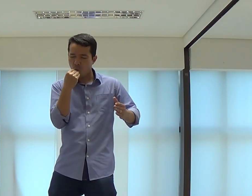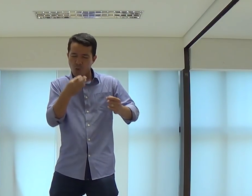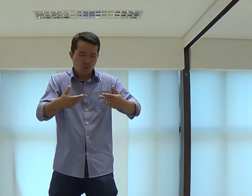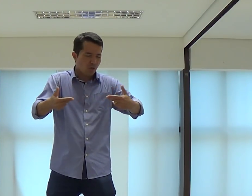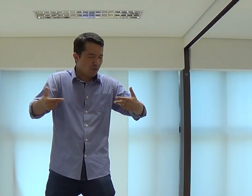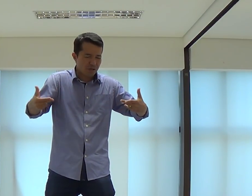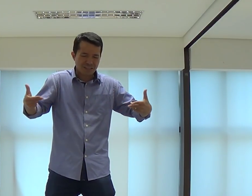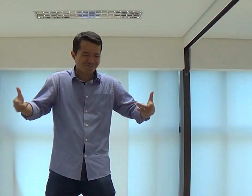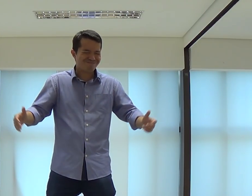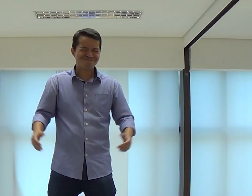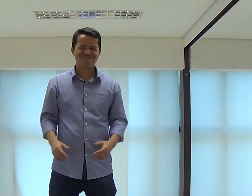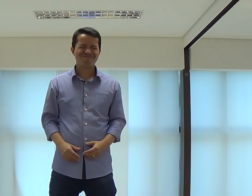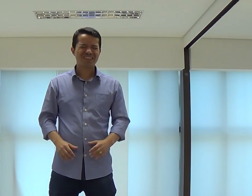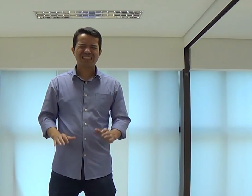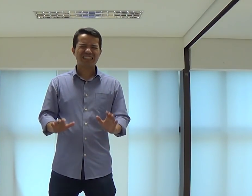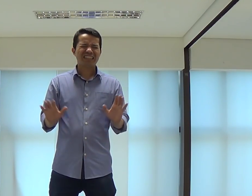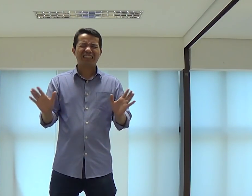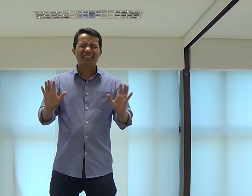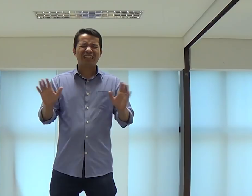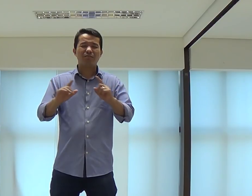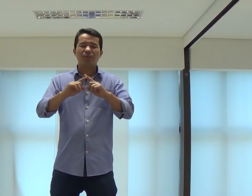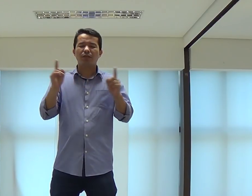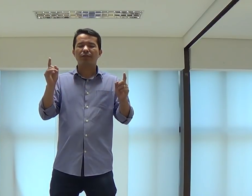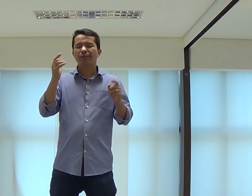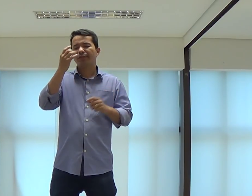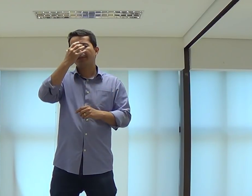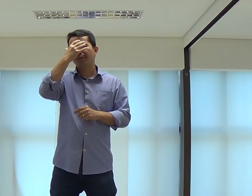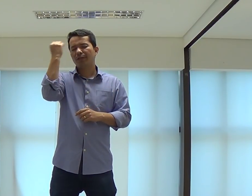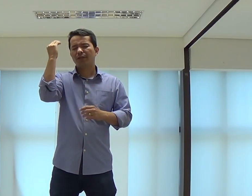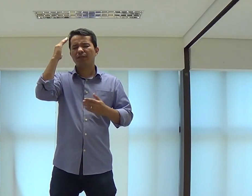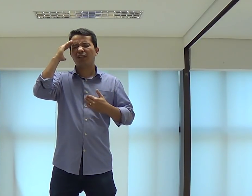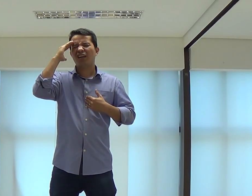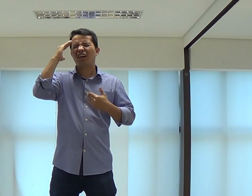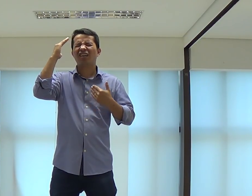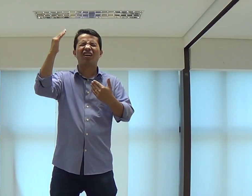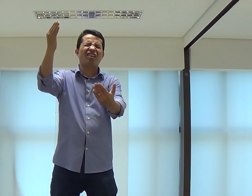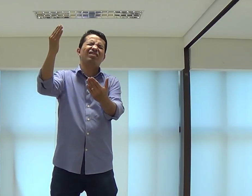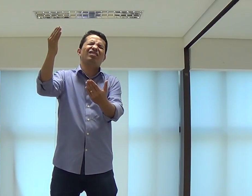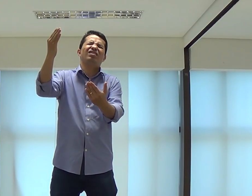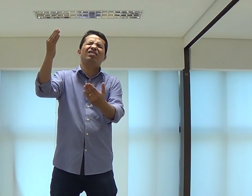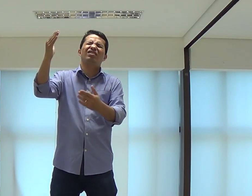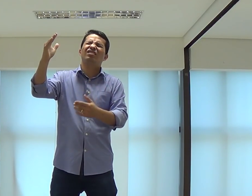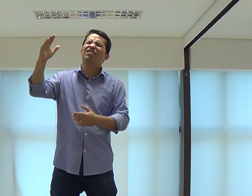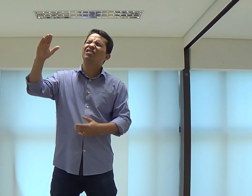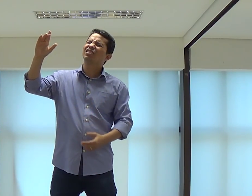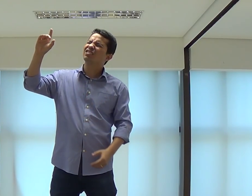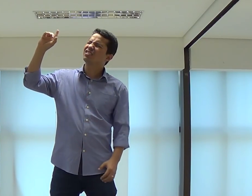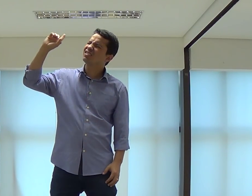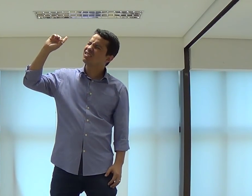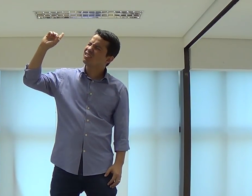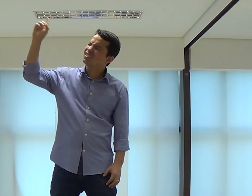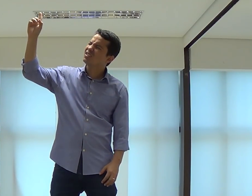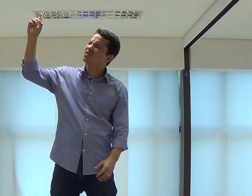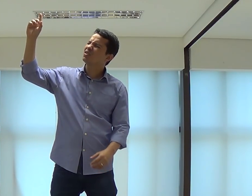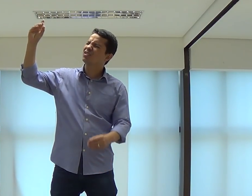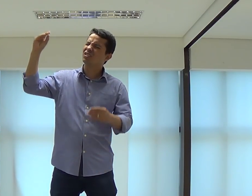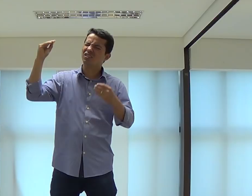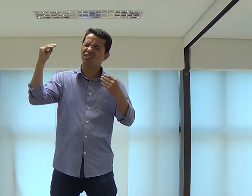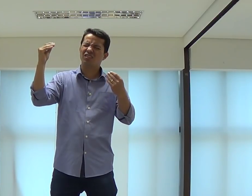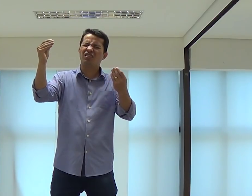comidas gostosas, tantas coisas diferentes, mas não é nada disso. A gente tem esquecido de te agradecer, Senhor, de